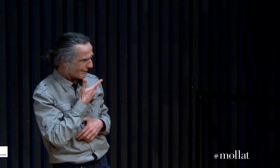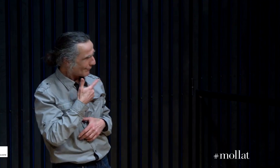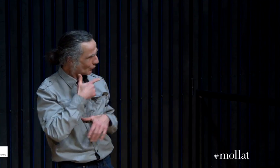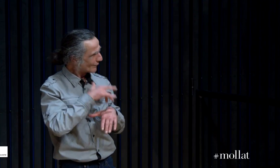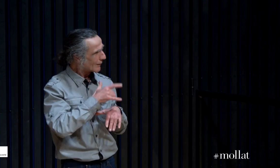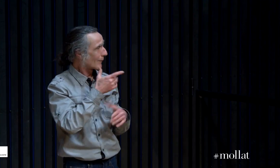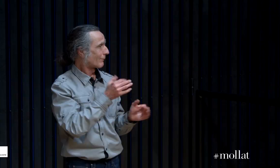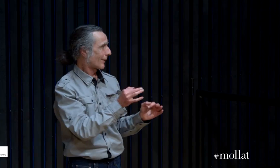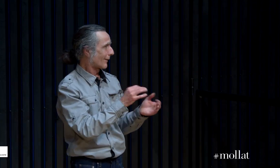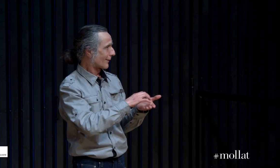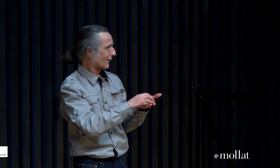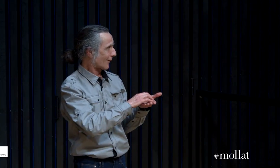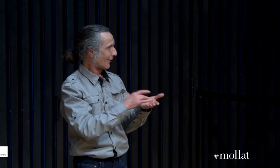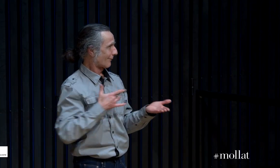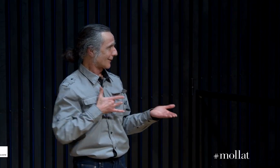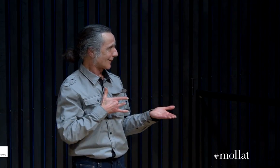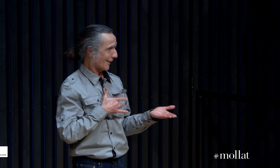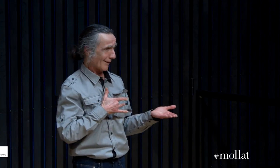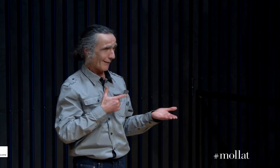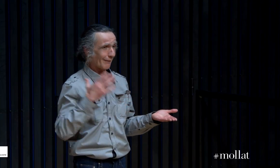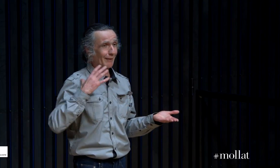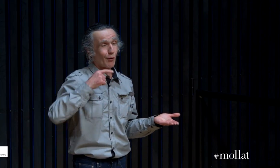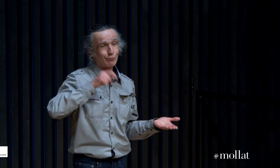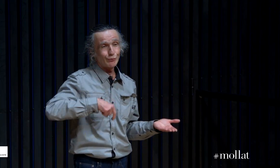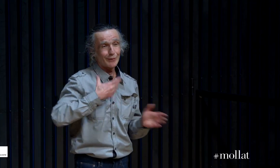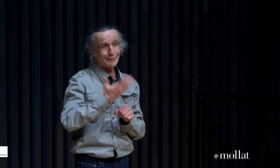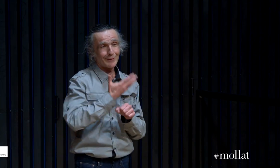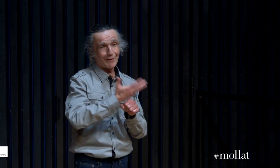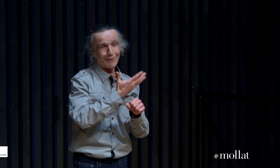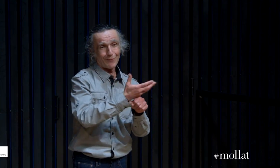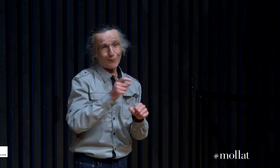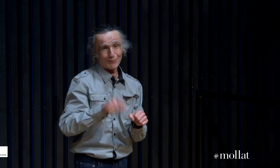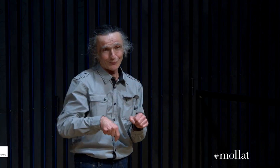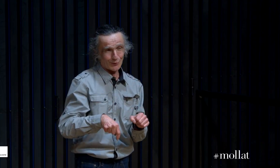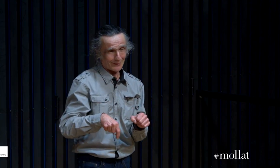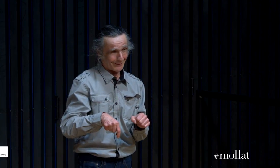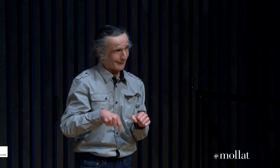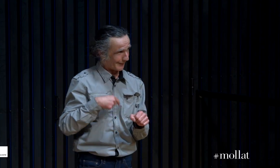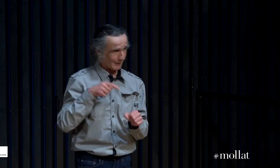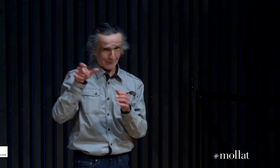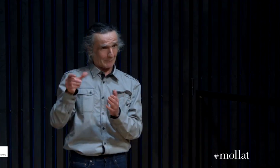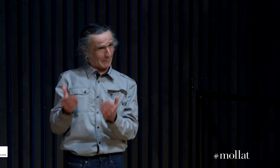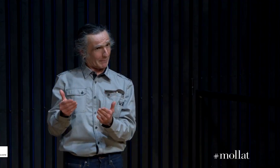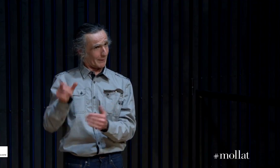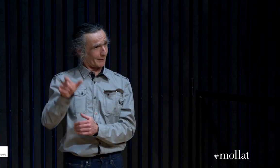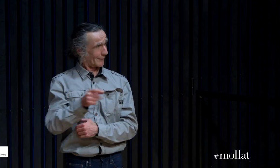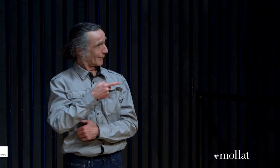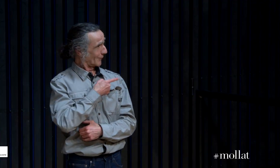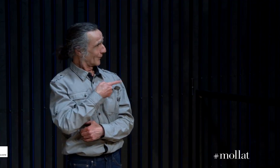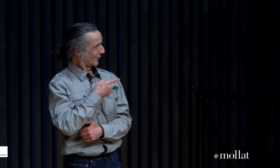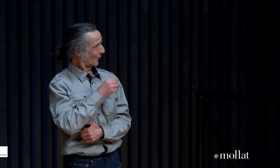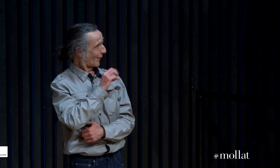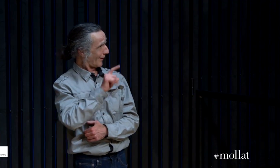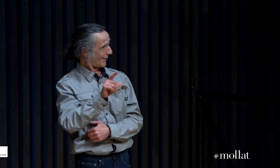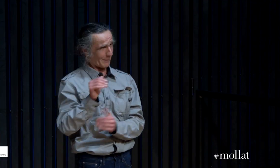suis régulièrement allée... Donc, j'ai vécu ça. J'ai rencontré des ORL, j'ai fait des cours d'orthophonie. Vous savez, et puis tous les 5 ans, il faut, pour un dossier MDPH, il faut